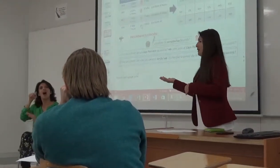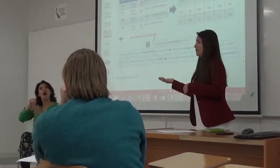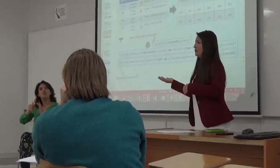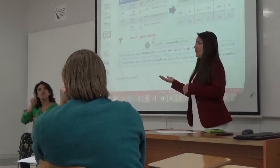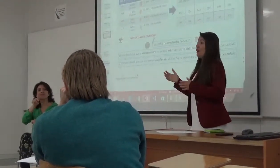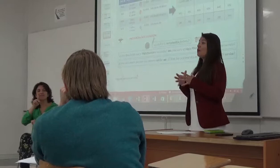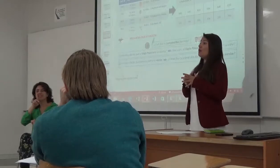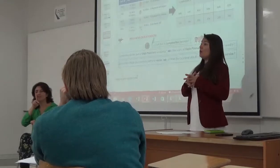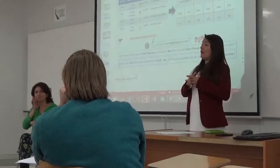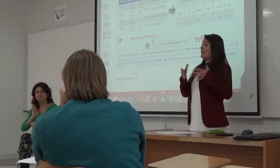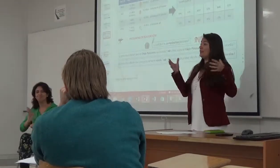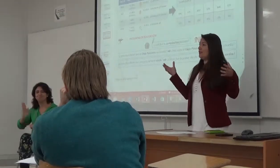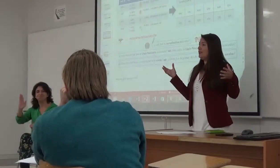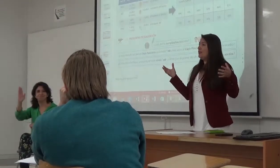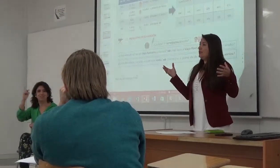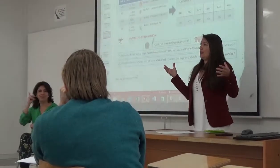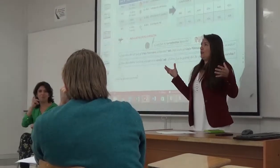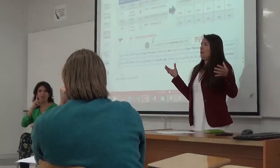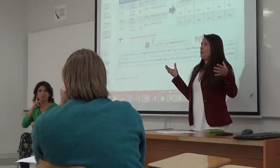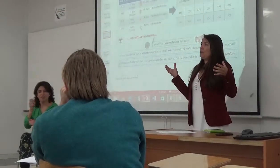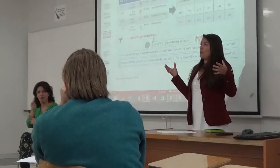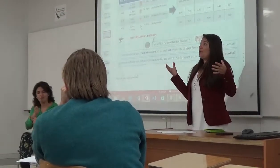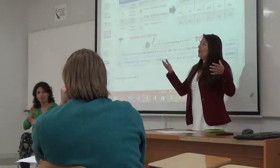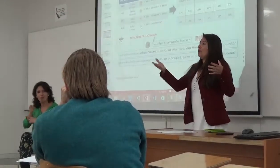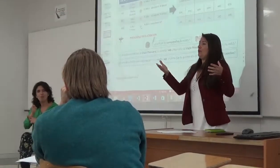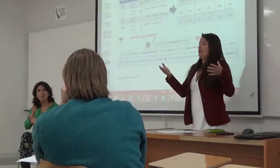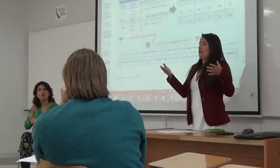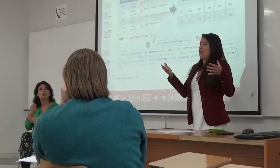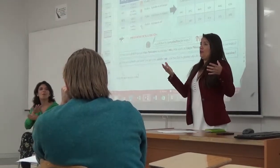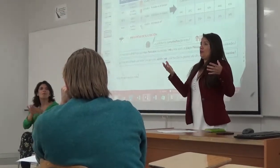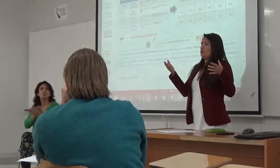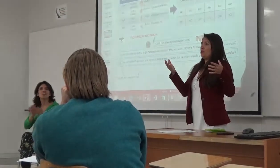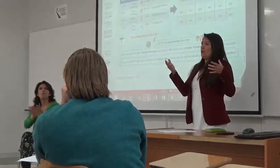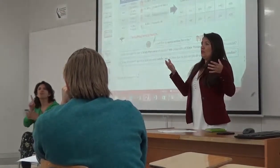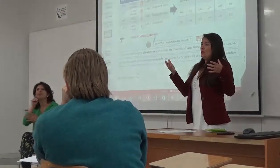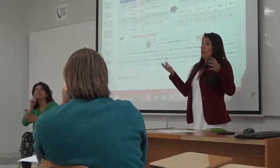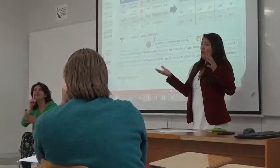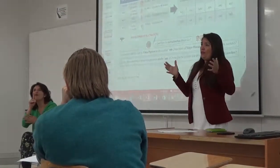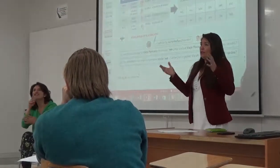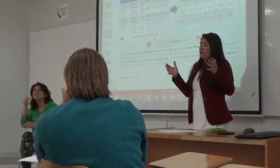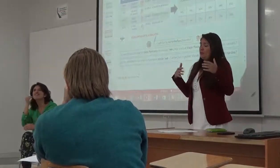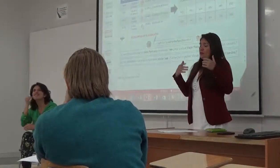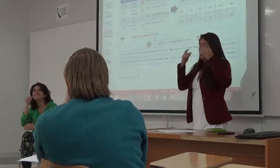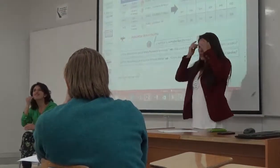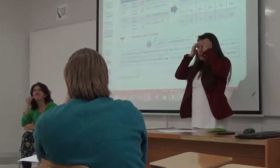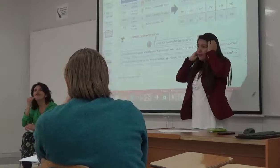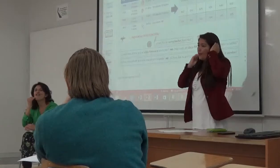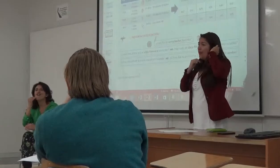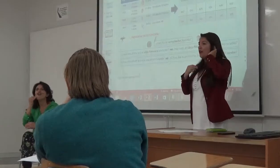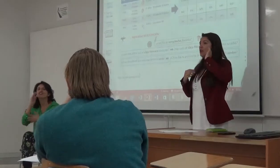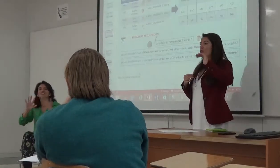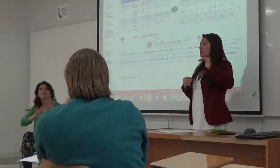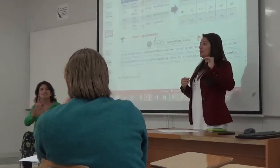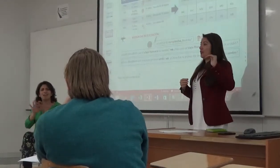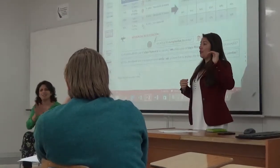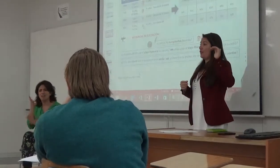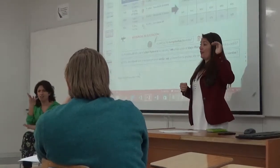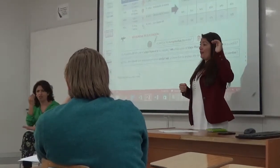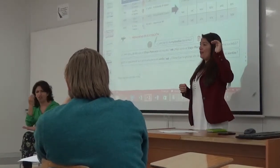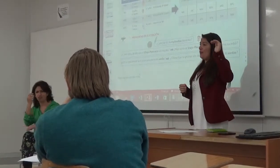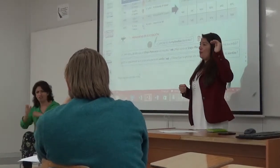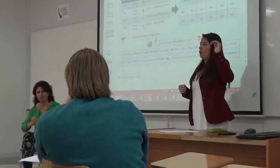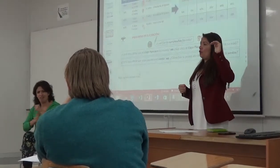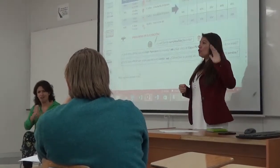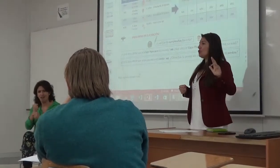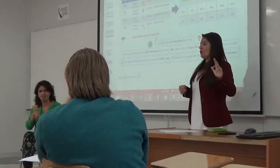seguir investigando porque en el corpus más grande tenemos, por ejemplo, niños jóvenes o asignantes de 14 años de